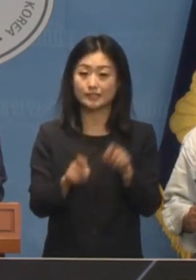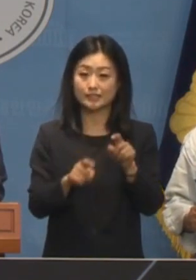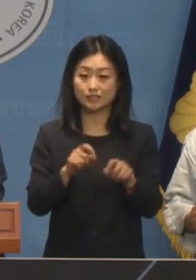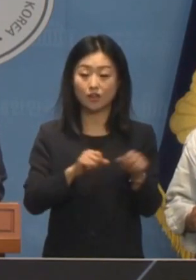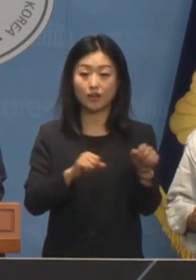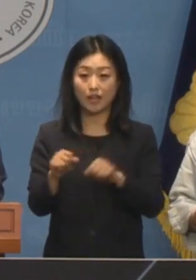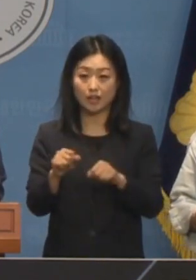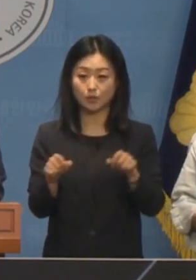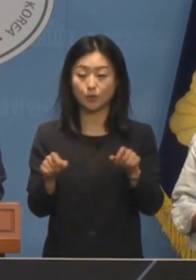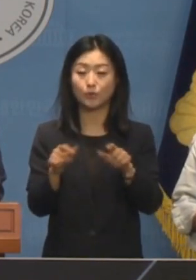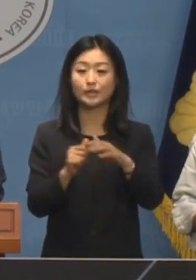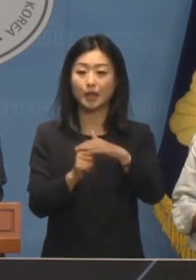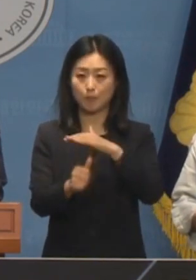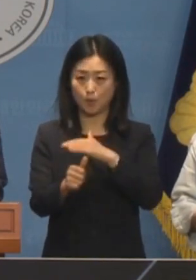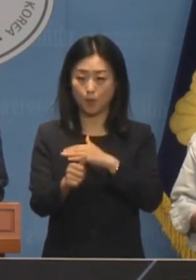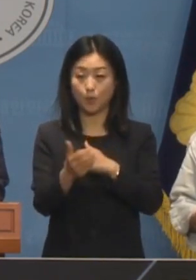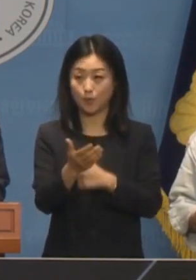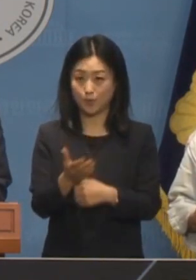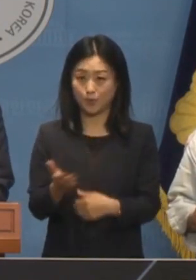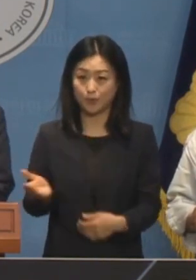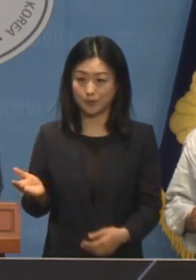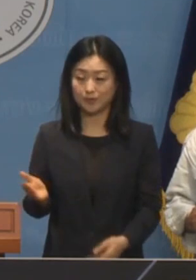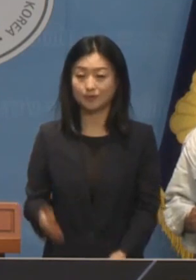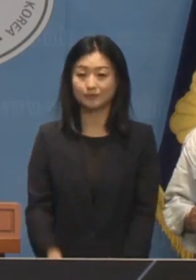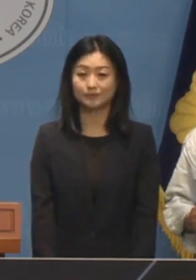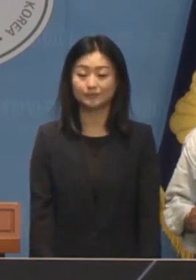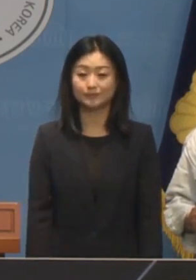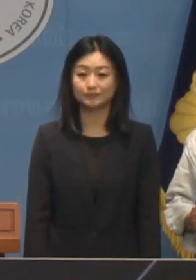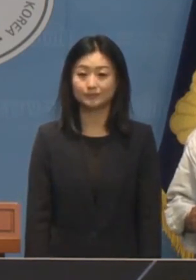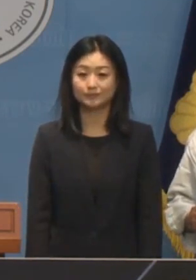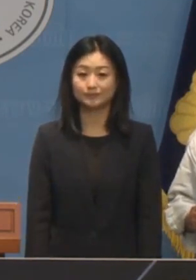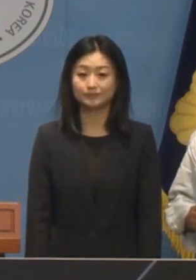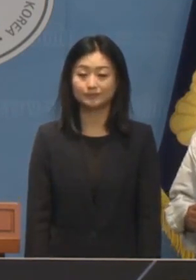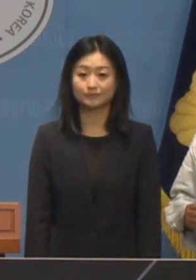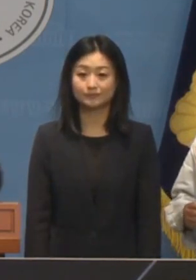자유인권실천국민행동 공동대표입니다. 나오시겠습니다.